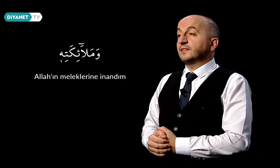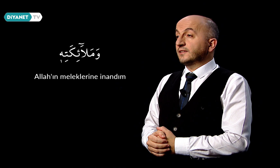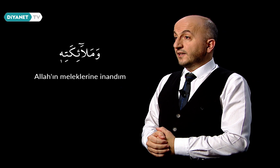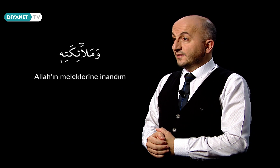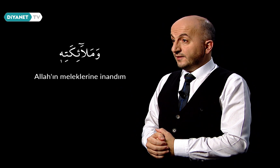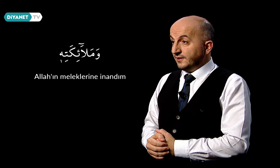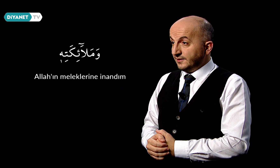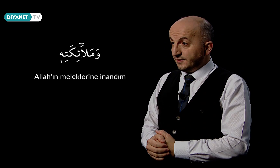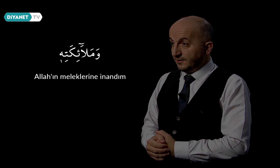melâiketihi.